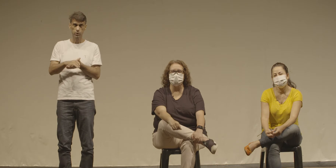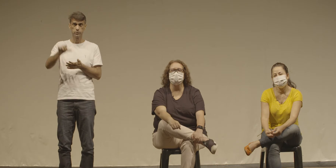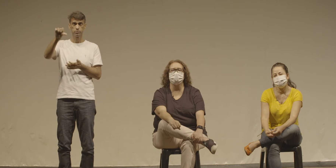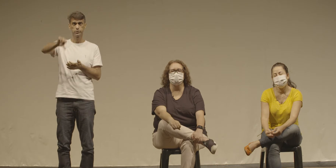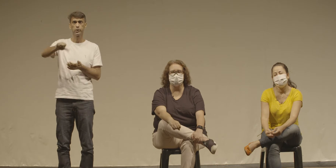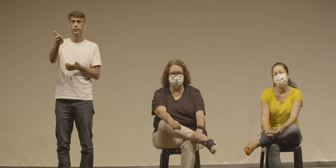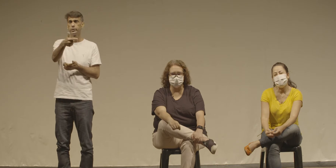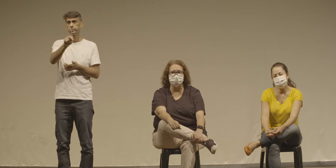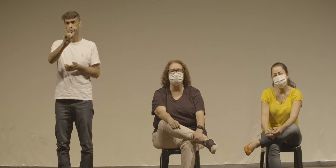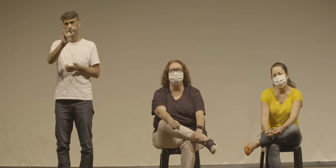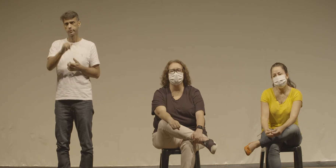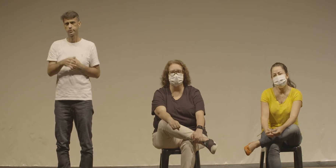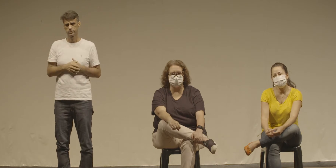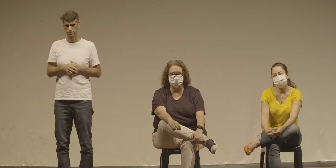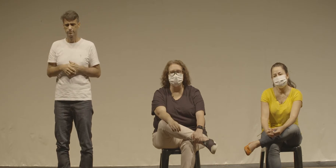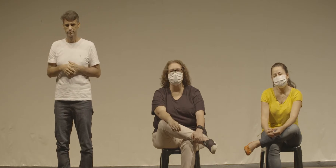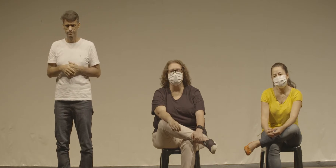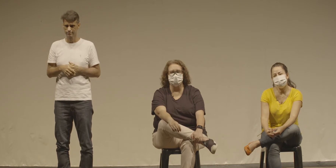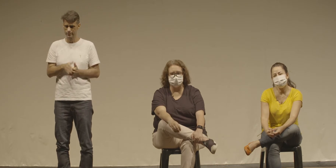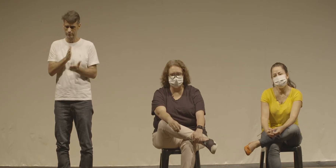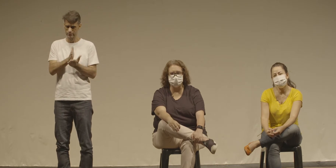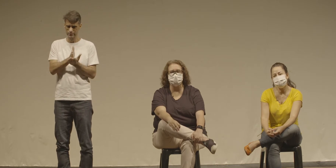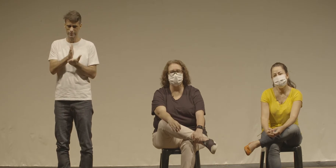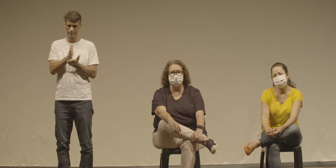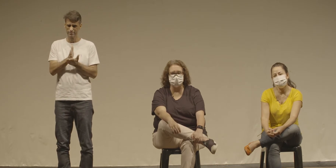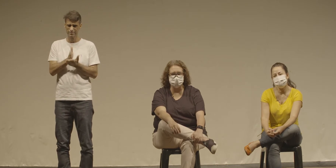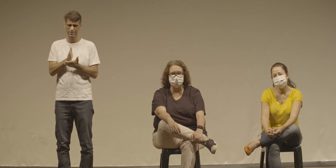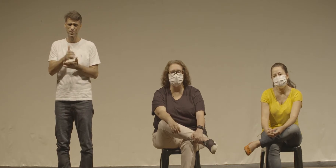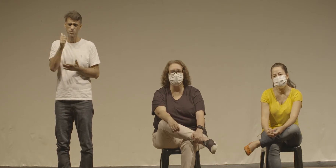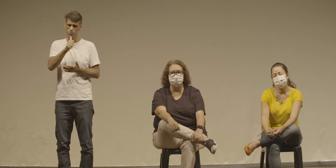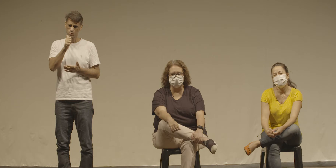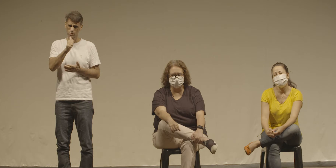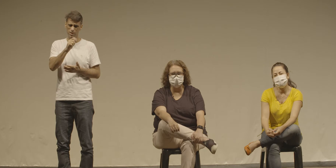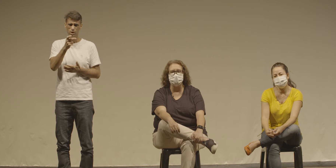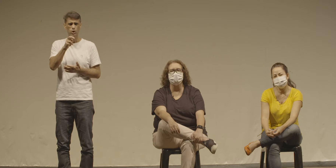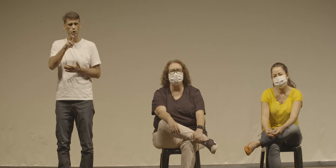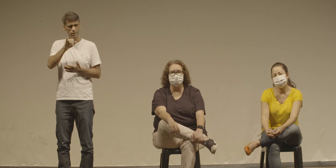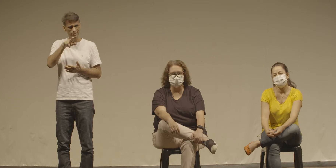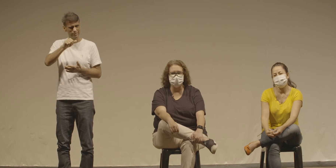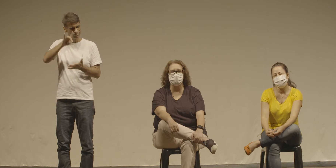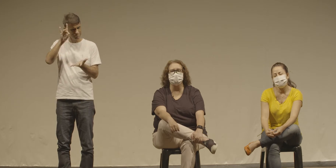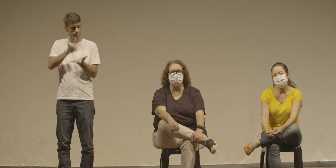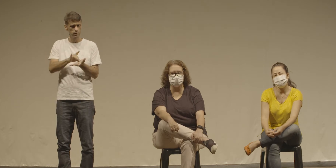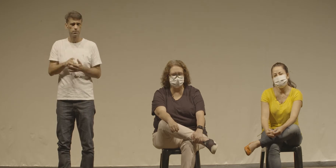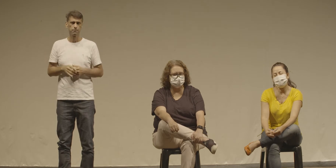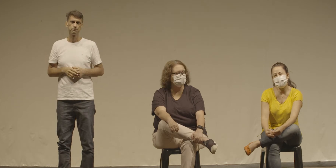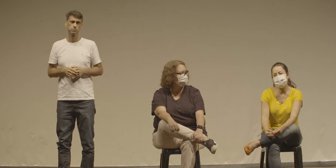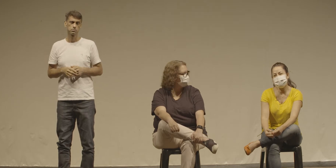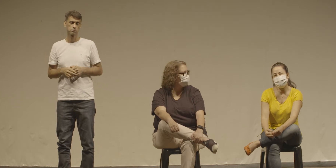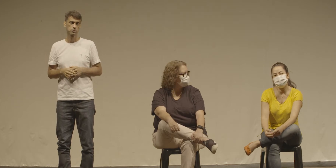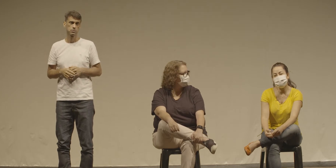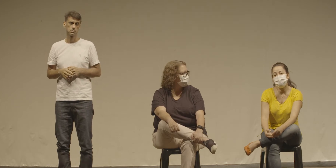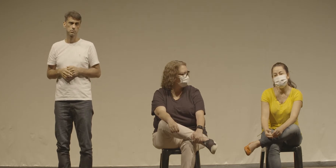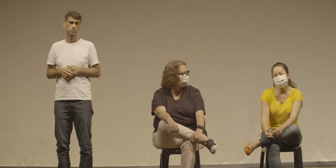viu. É muito criada ali difícil. As mulheres são heroínas mesmo, são heroínas.